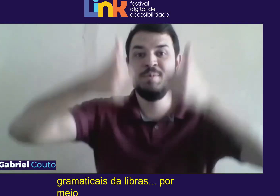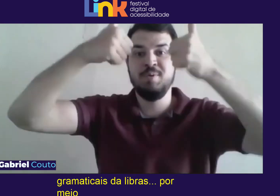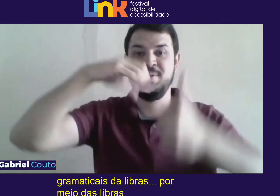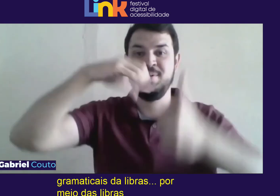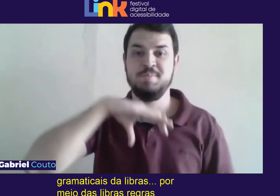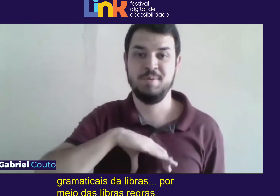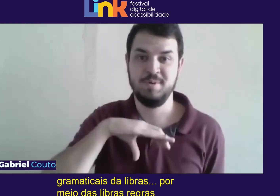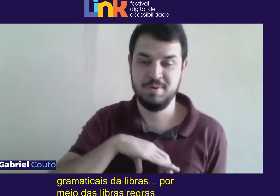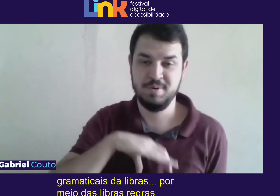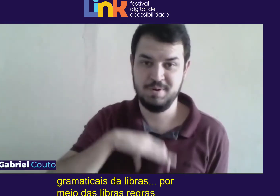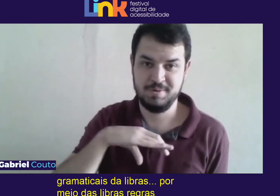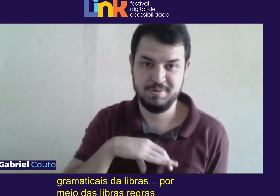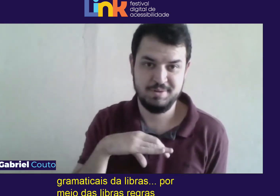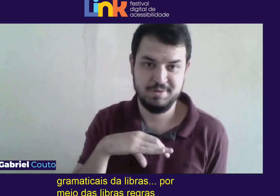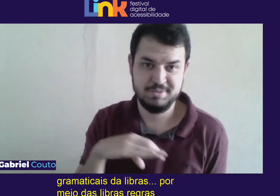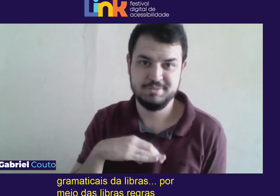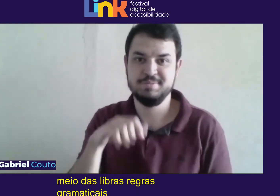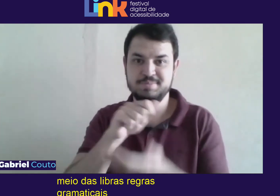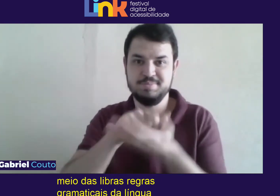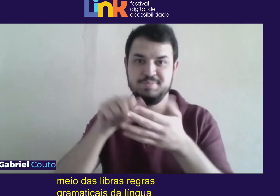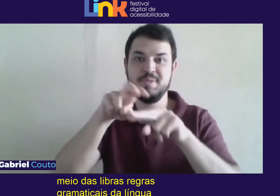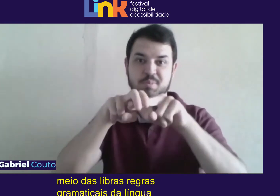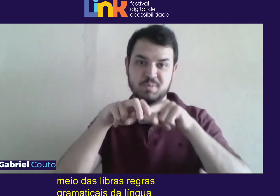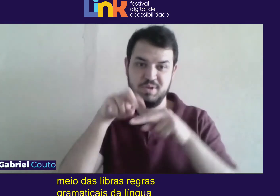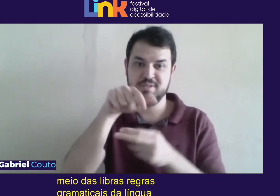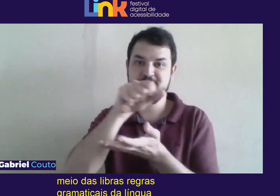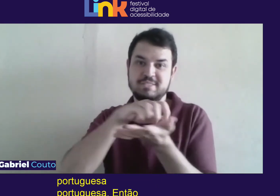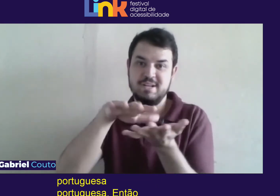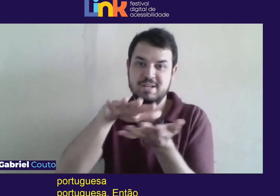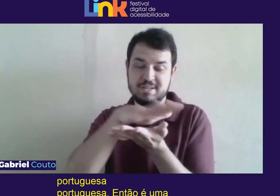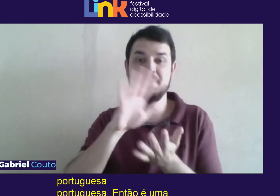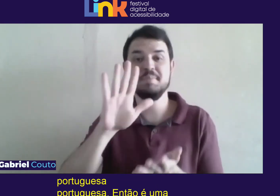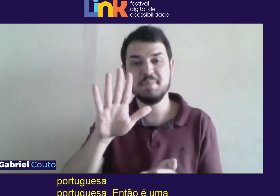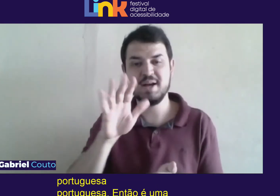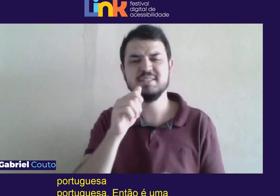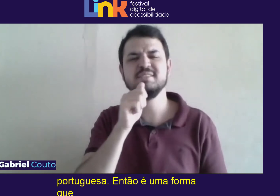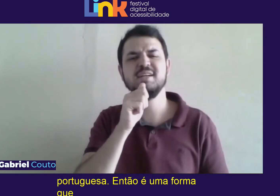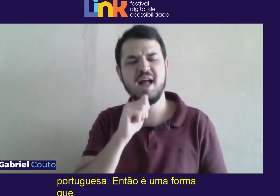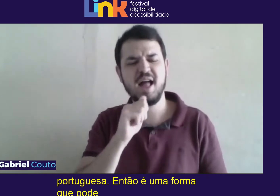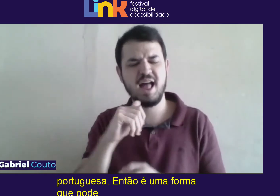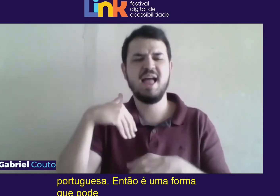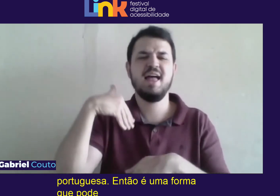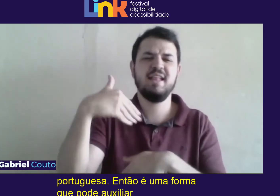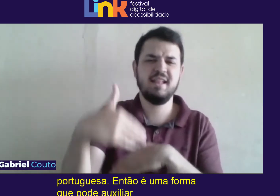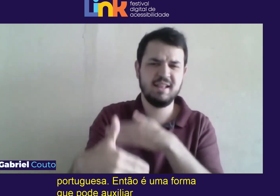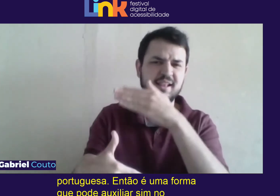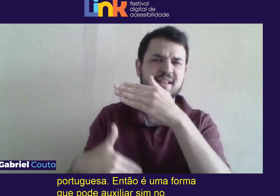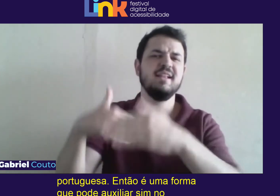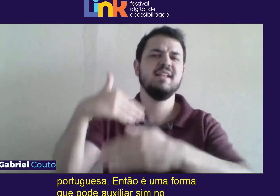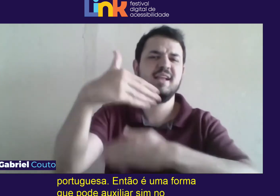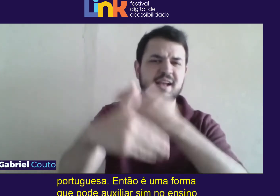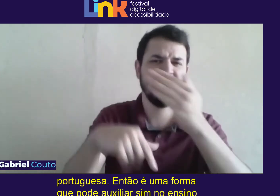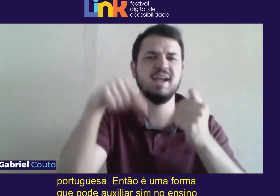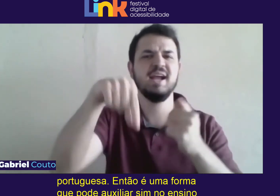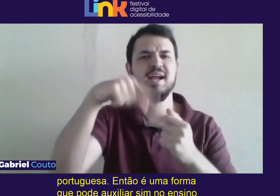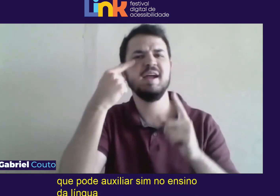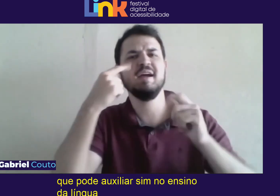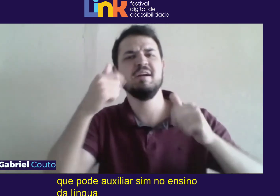é uma forma que pode auxiliar, sim, no ensino da língua portuguesa. Mas a gente sabe que ainda está